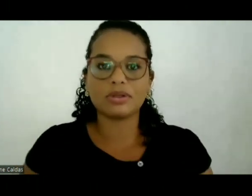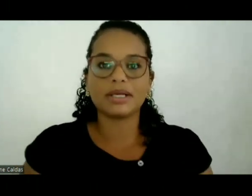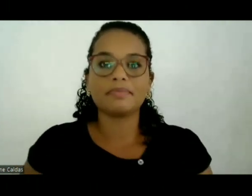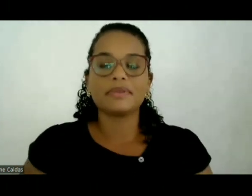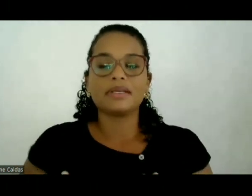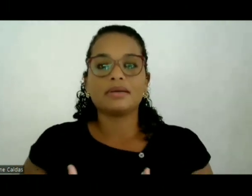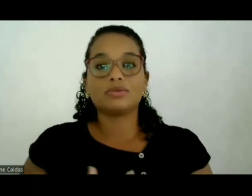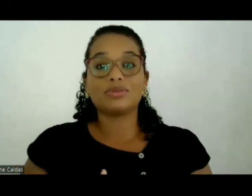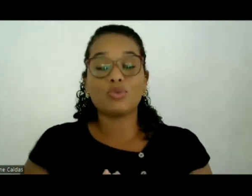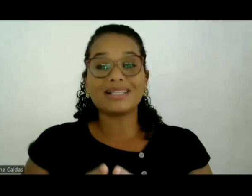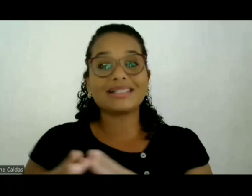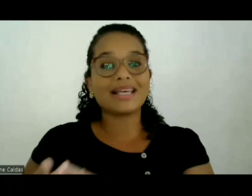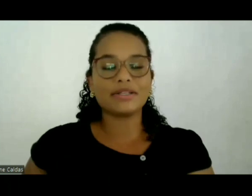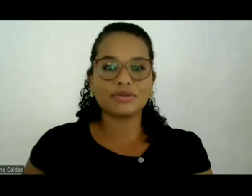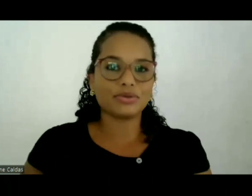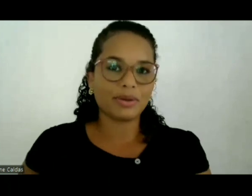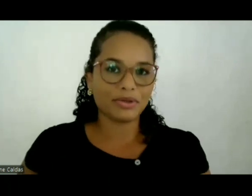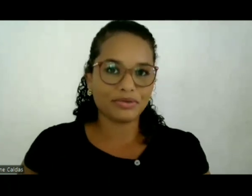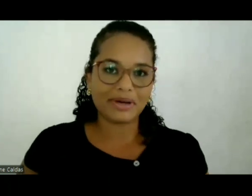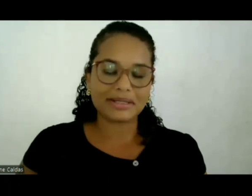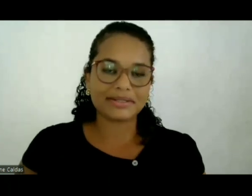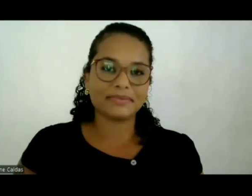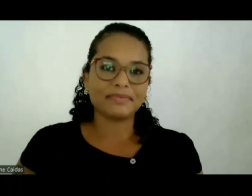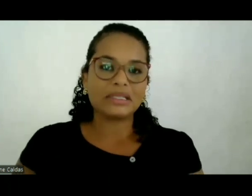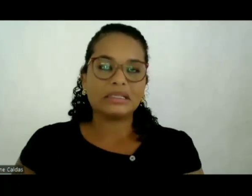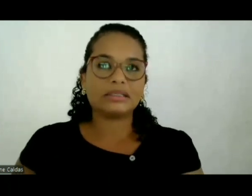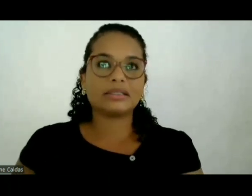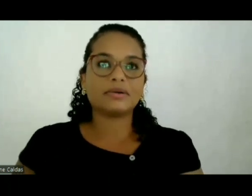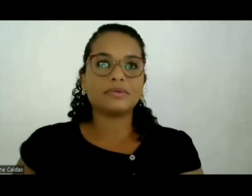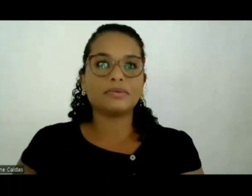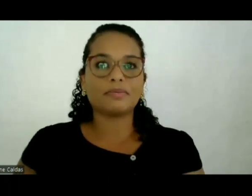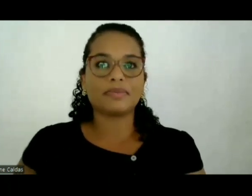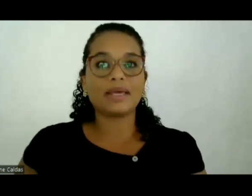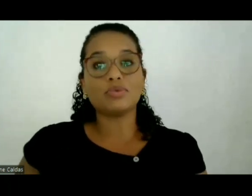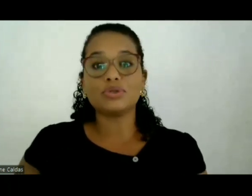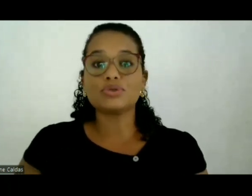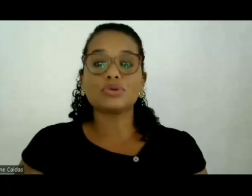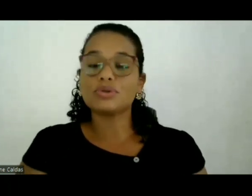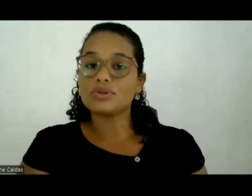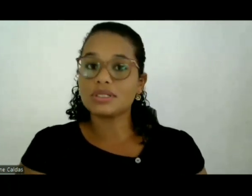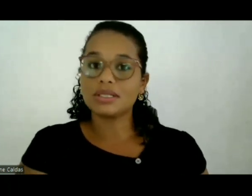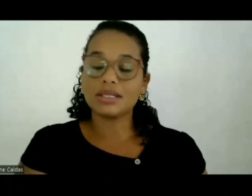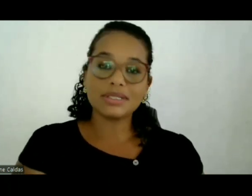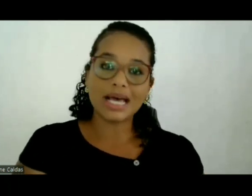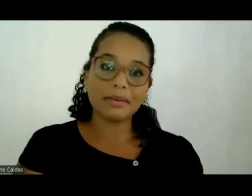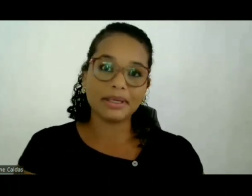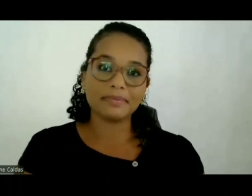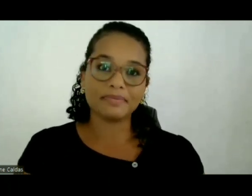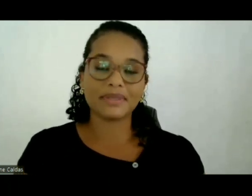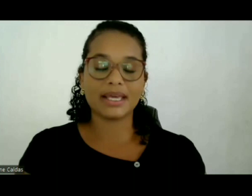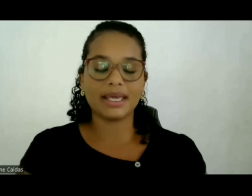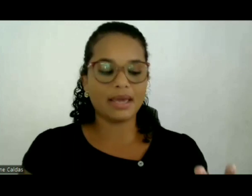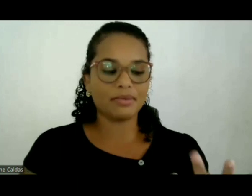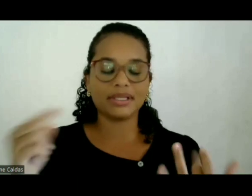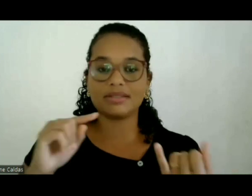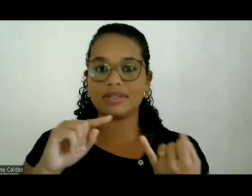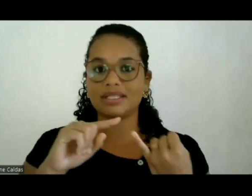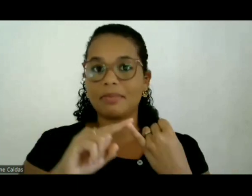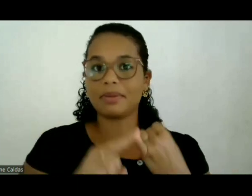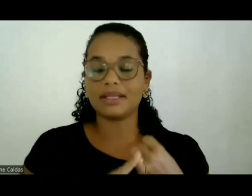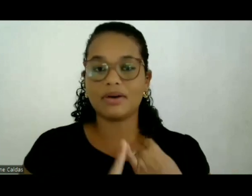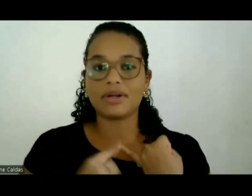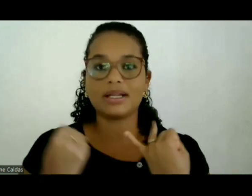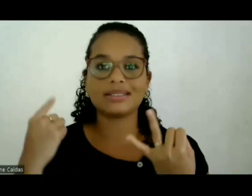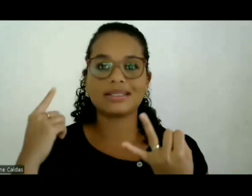uma escola, o acesso não é muito fácil. Então, muitos surdos não sabem. E aí, muitas